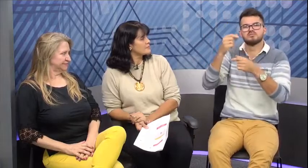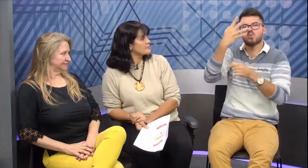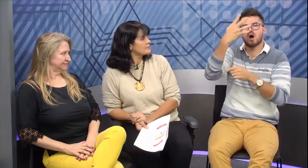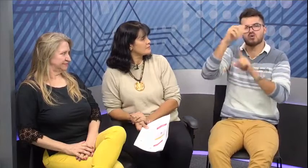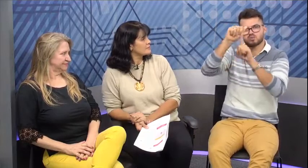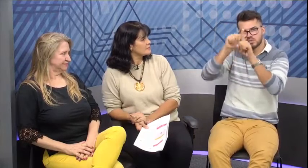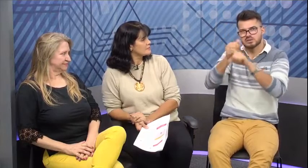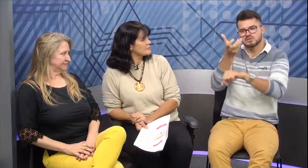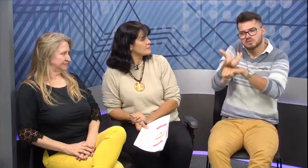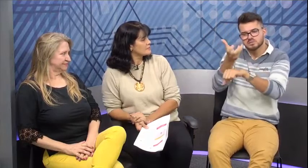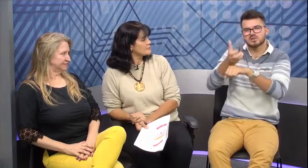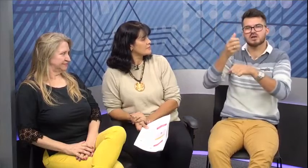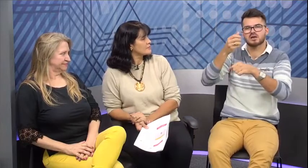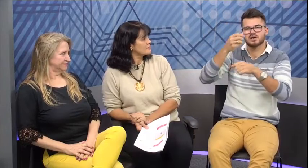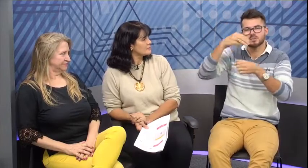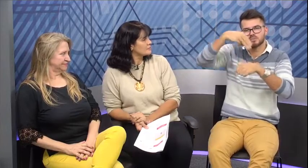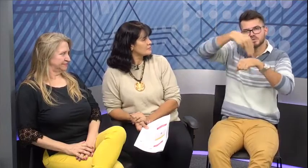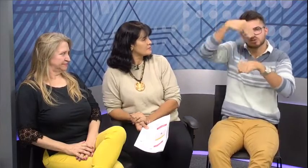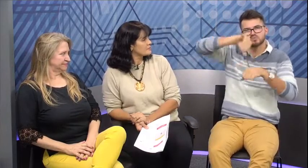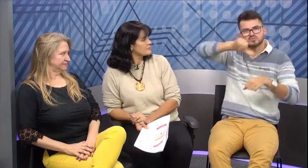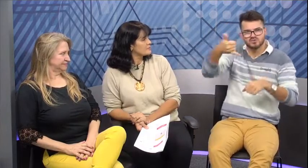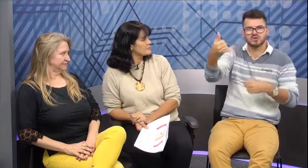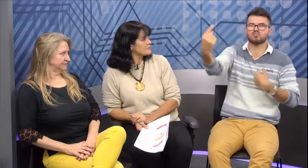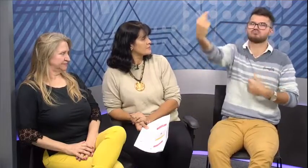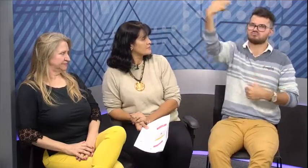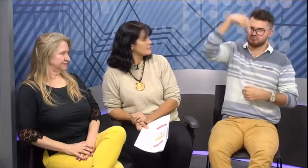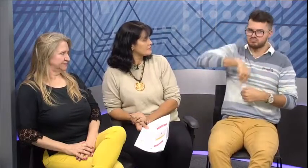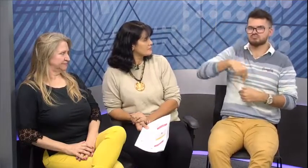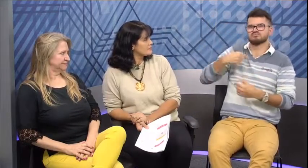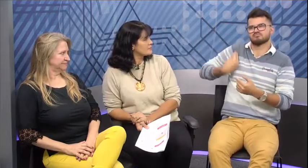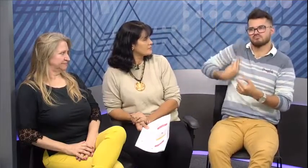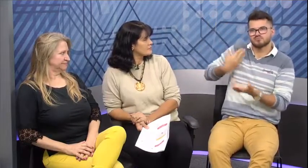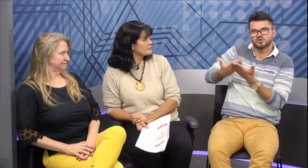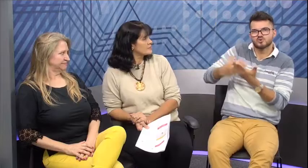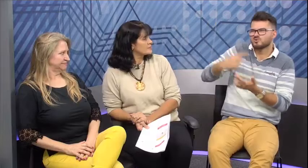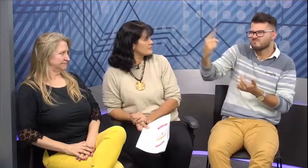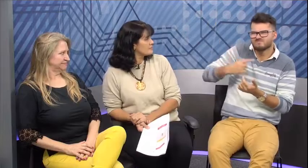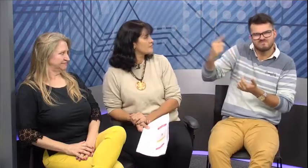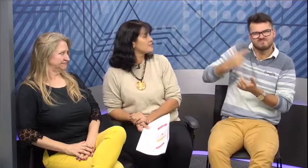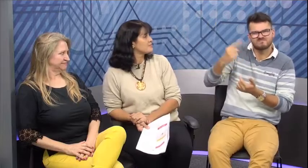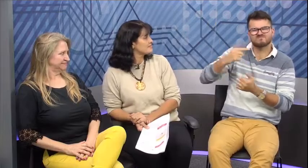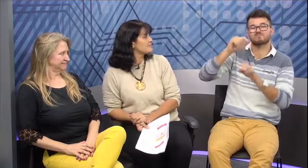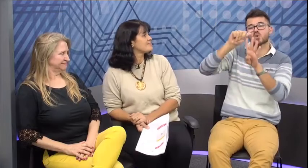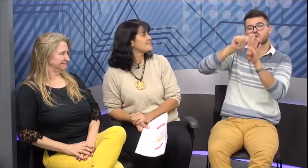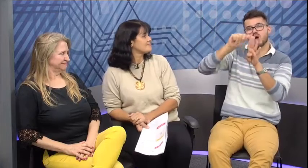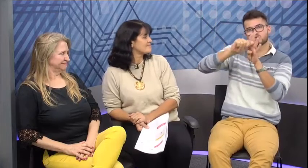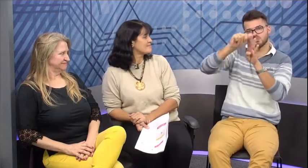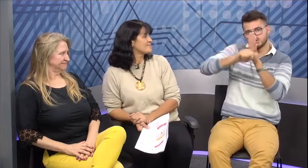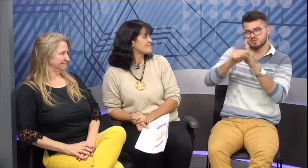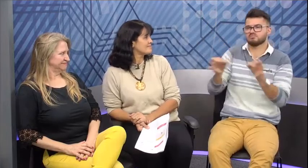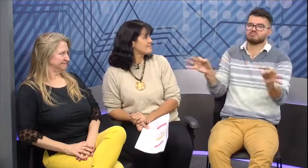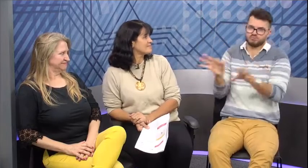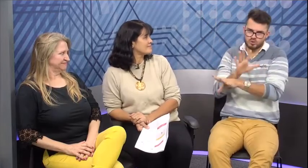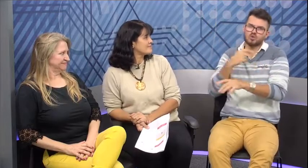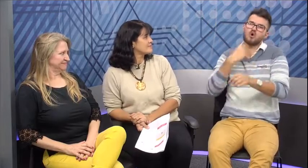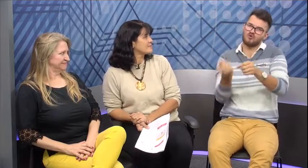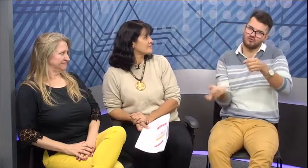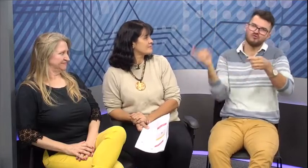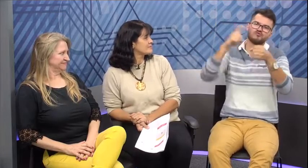aí nós conseguimos a licença, né, para fazer o mestrado. Então, por isso que eu estou perto, fazendo algumas disciplinas durante 4